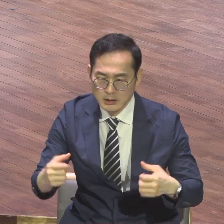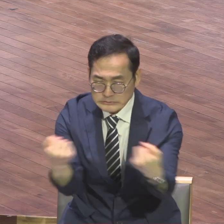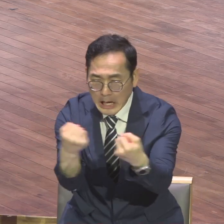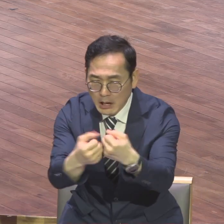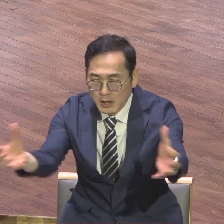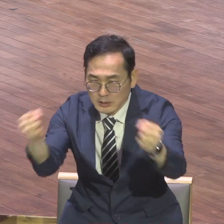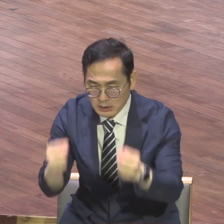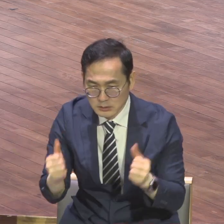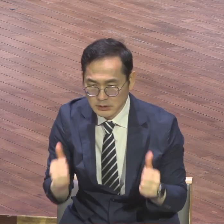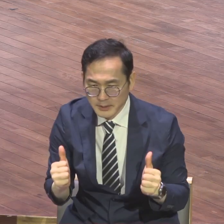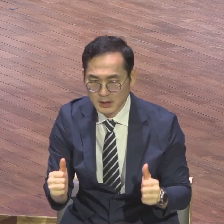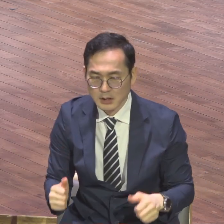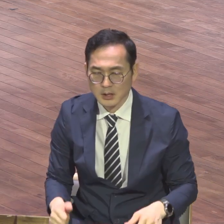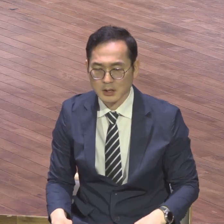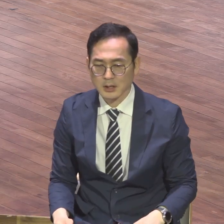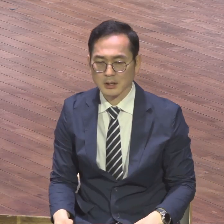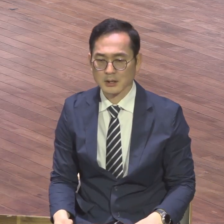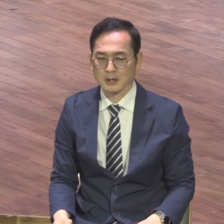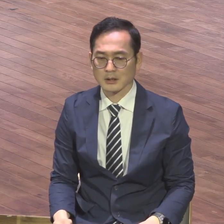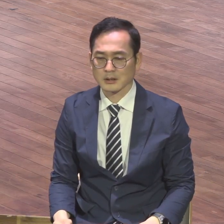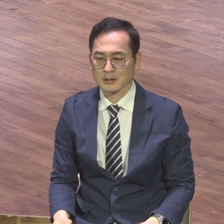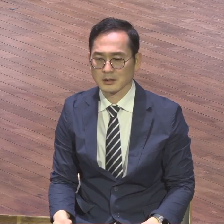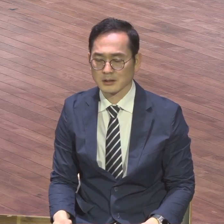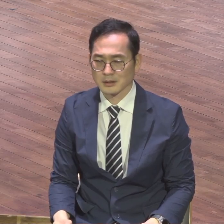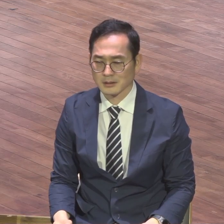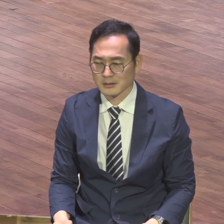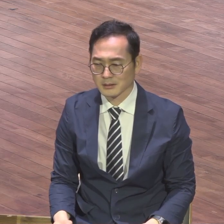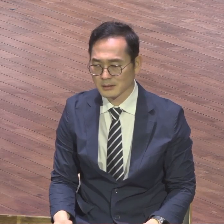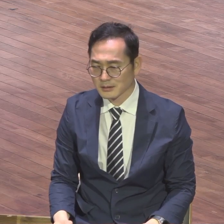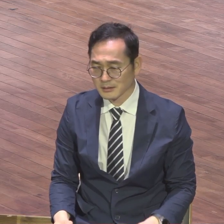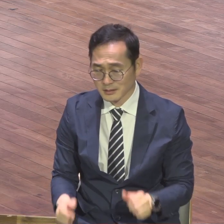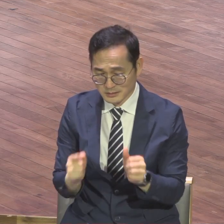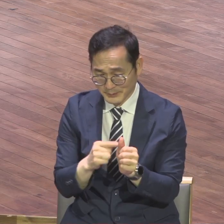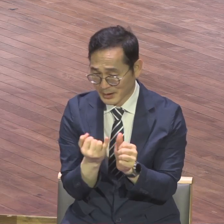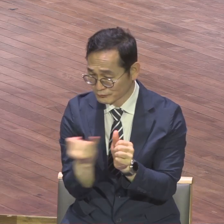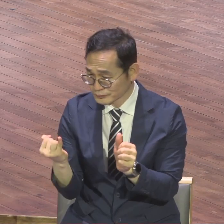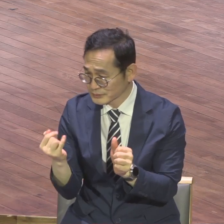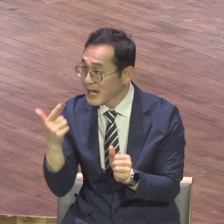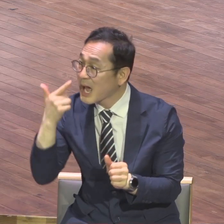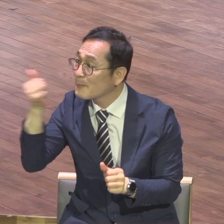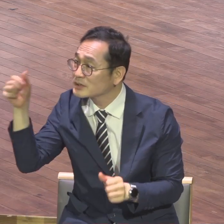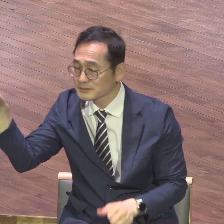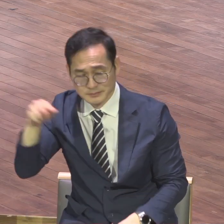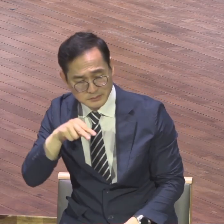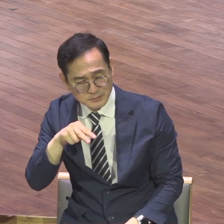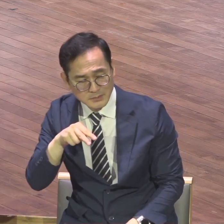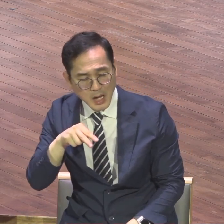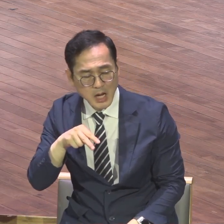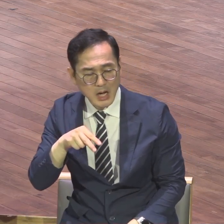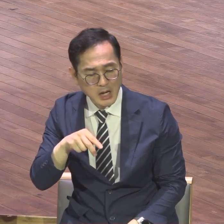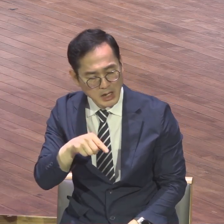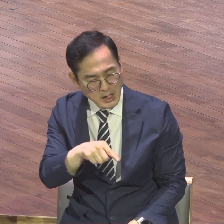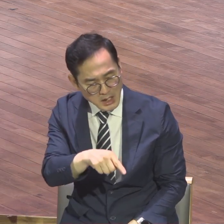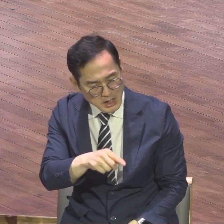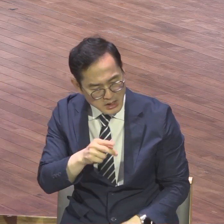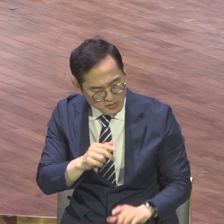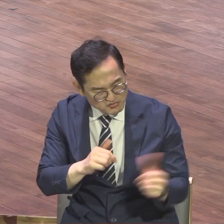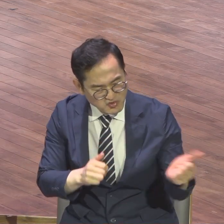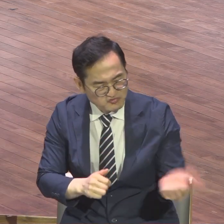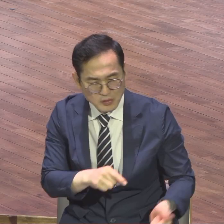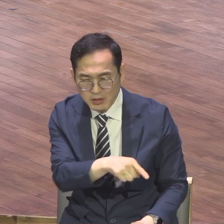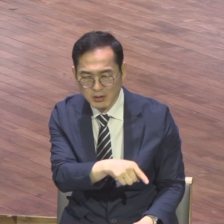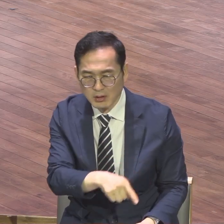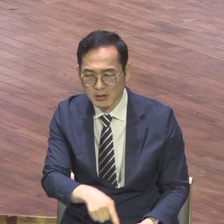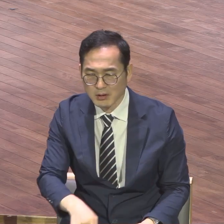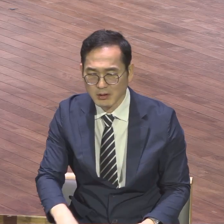장인 이드로가 보면서 야 저러다 죽겠다 저거. 그럼 재판 한번 하려고 그러면 문제 하나 해결하려고 그러면 받는 사람도 하루